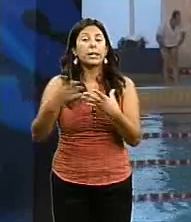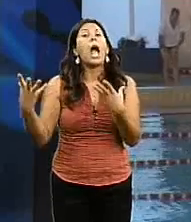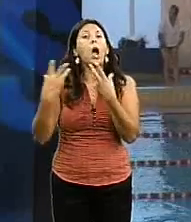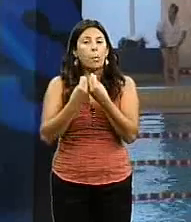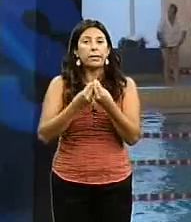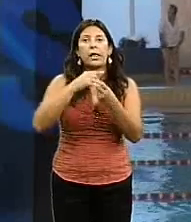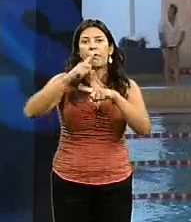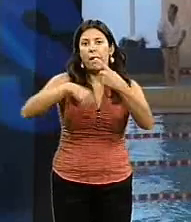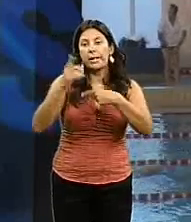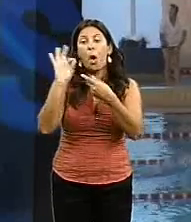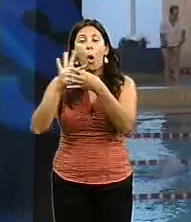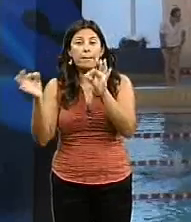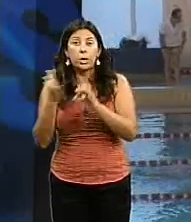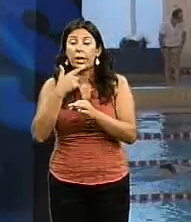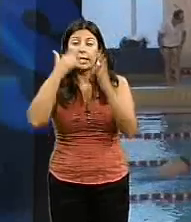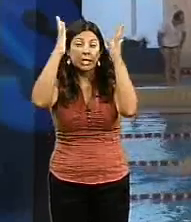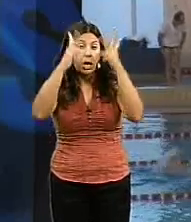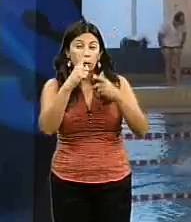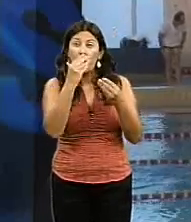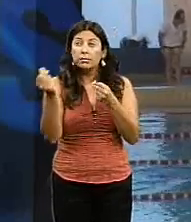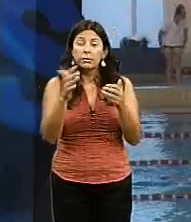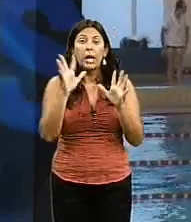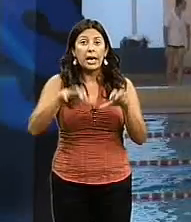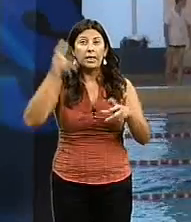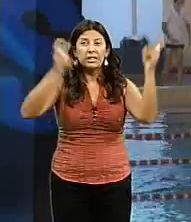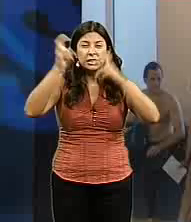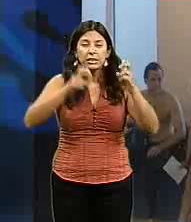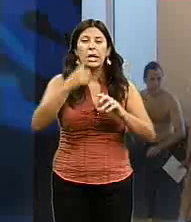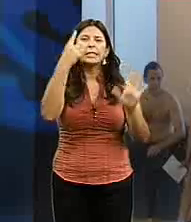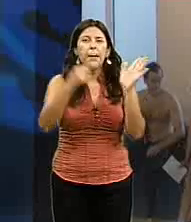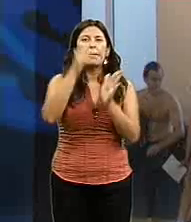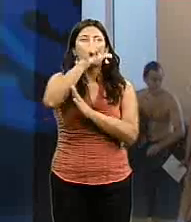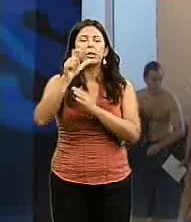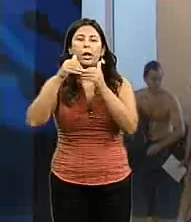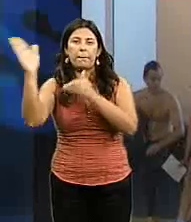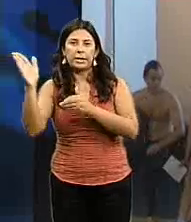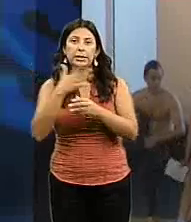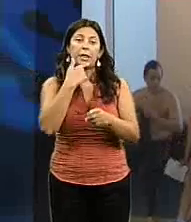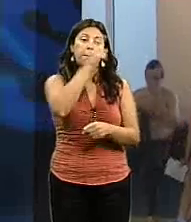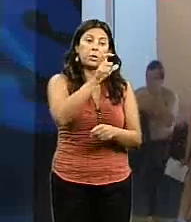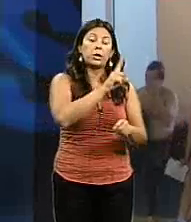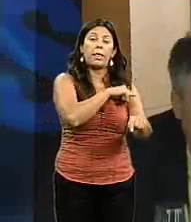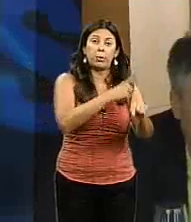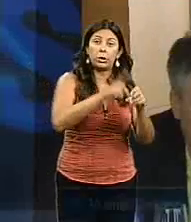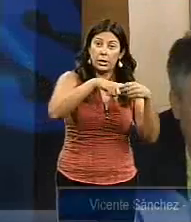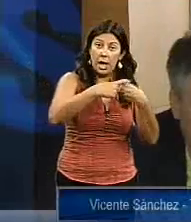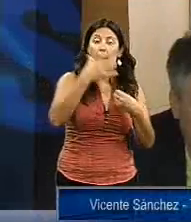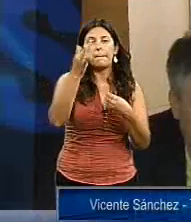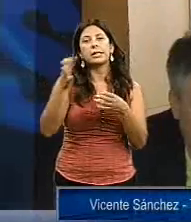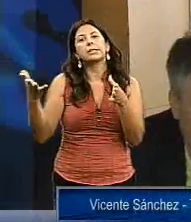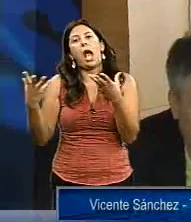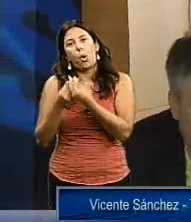familiares o amigos, con lo que se calcula que Cádiz albergará a más de 6.000 personas entre deportistas y acompañantes. Este